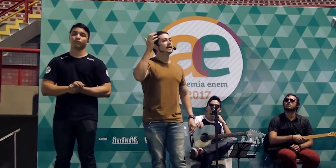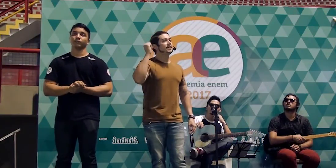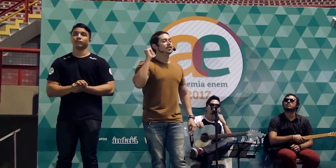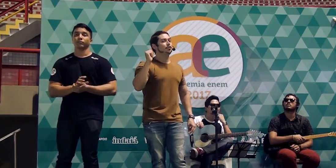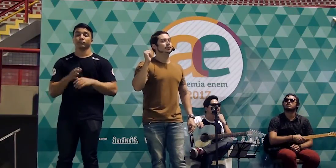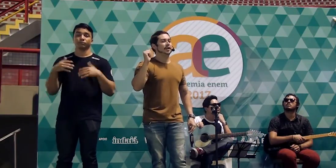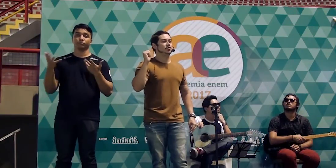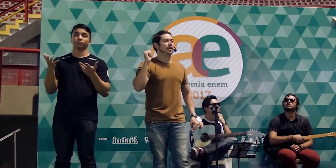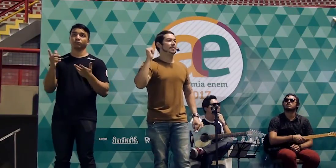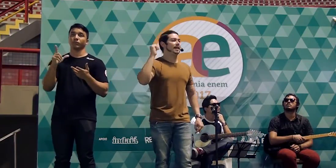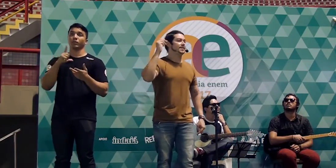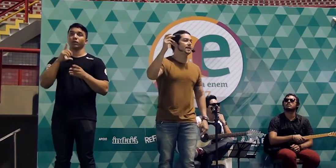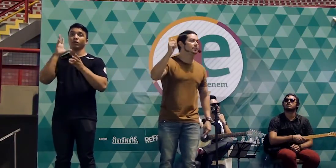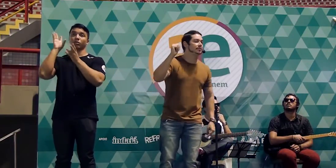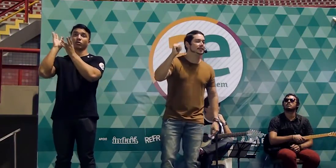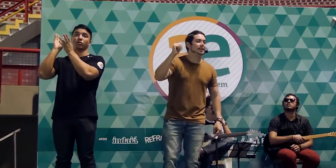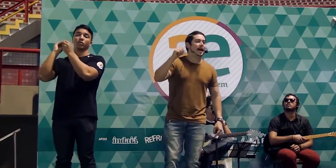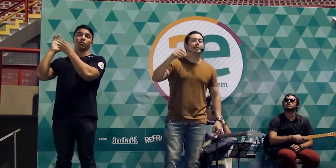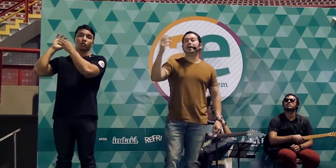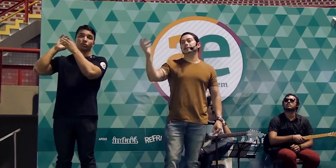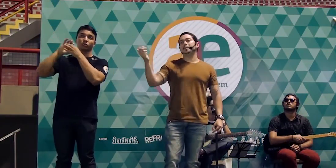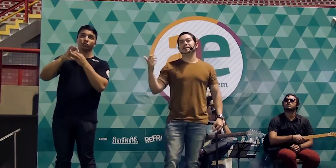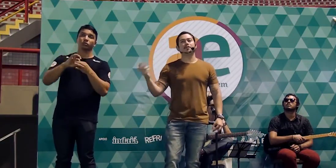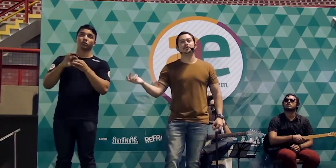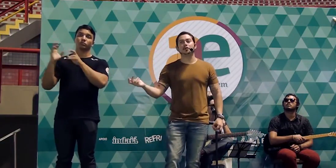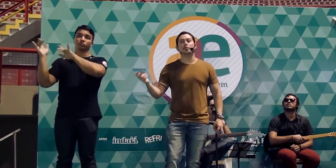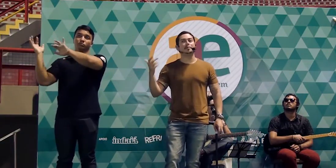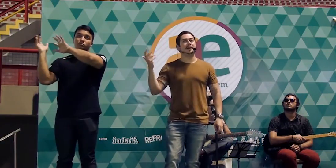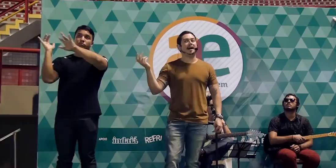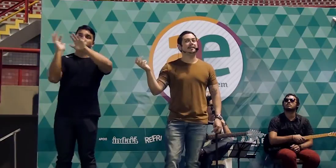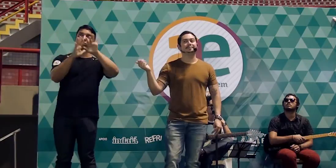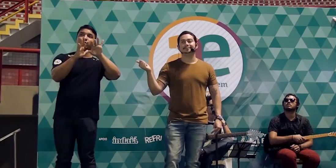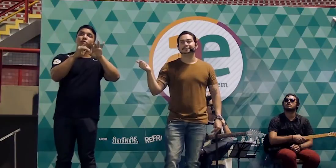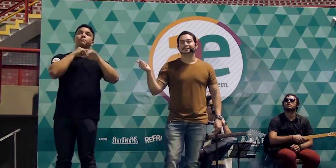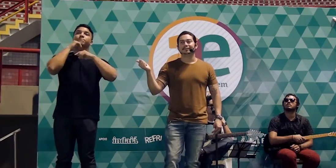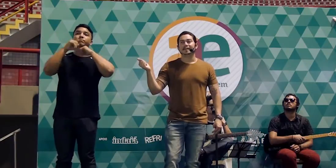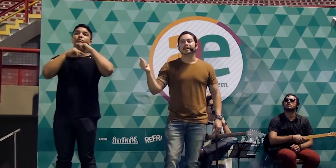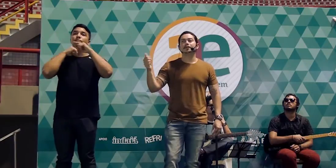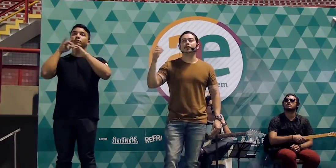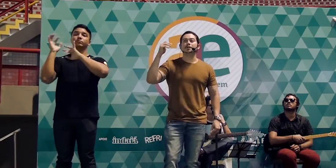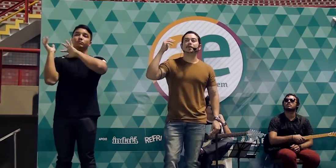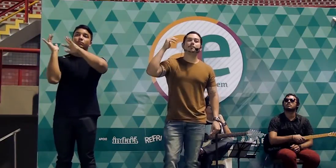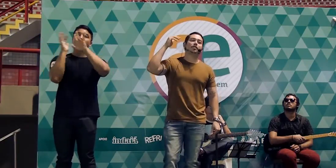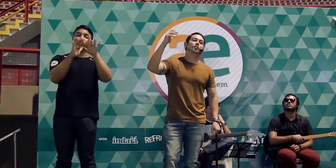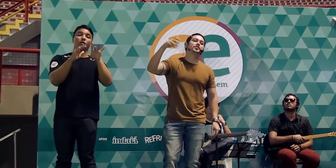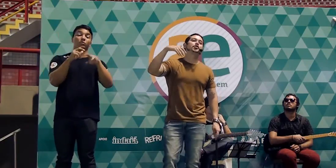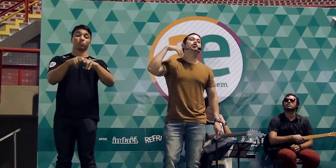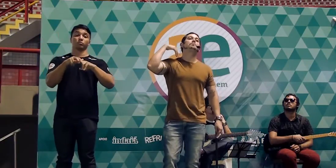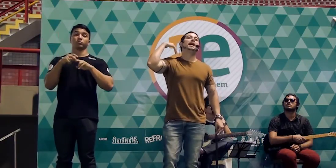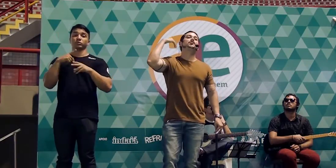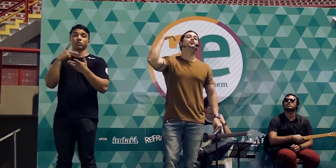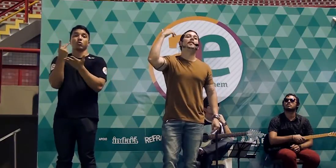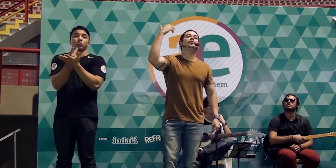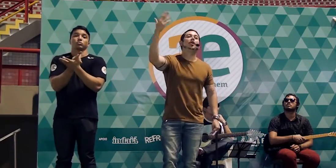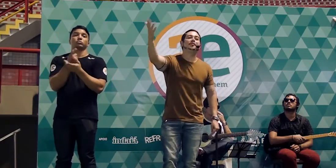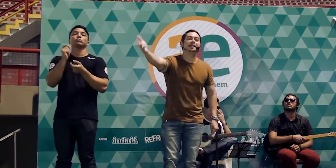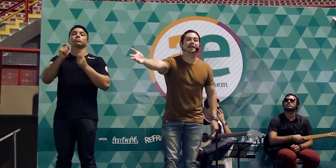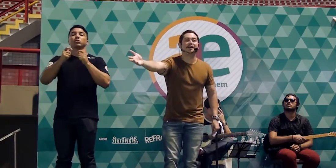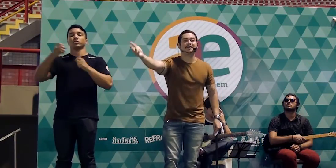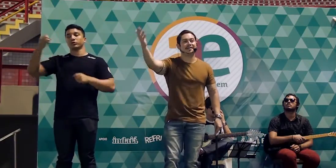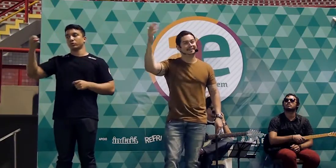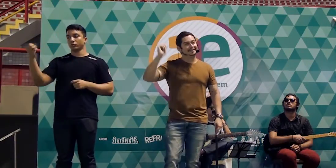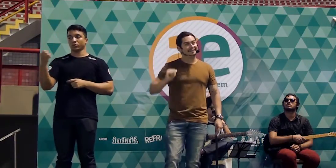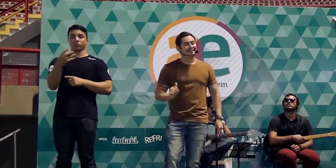Apesar desse contexto da migração, a maioria da população não tinha como migrar. Então nós ficamos acometidos de mais uma